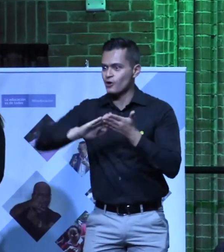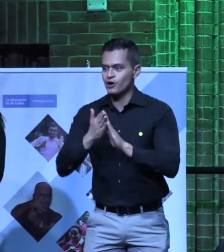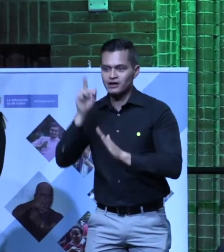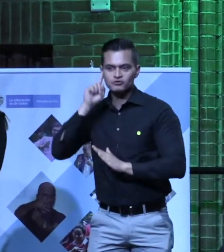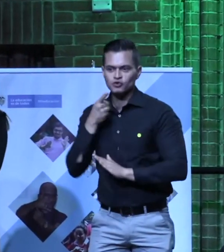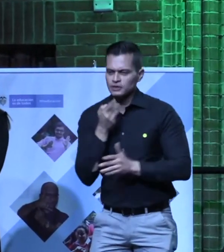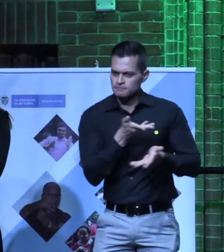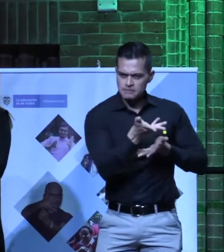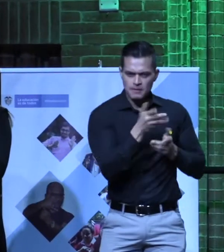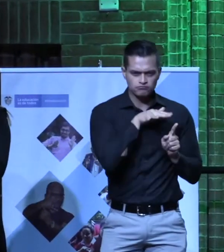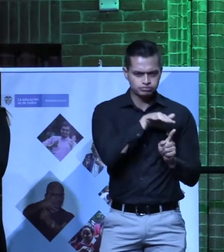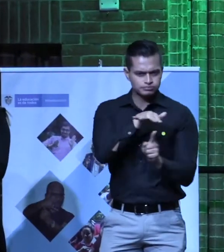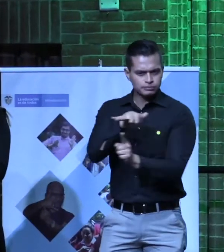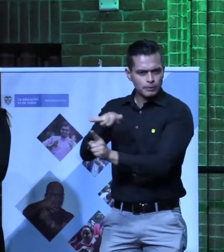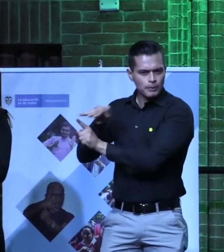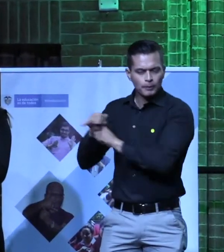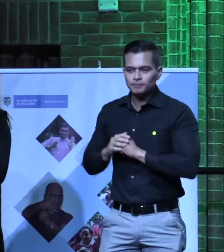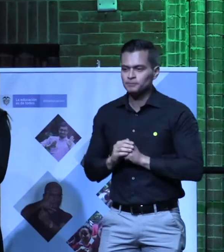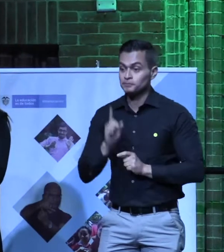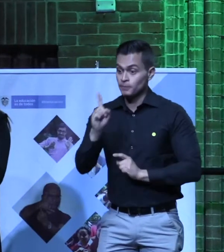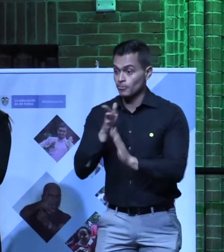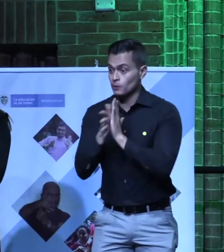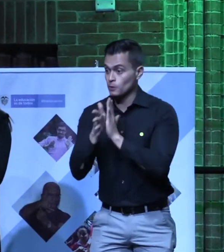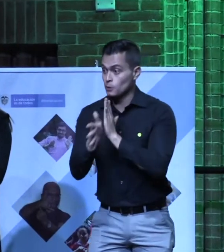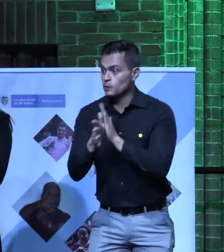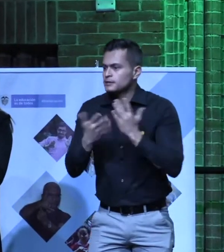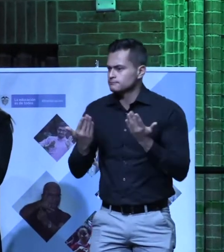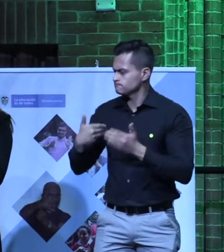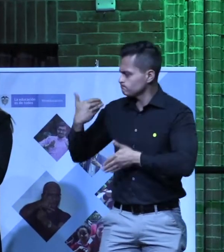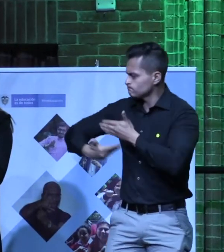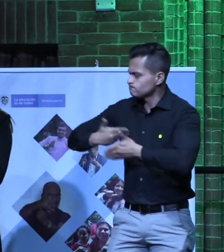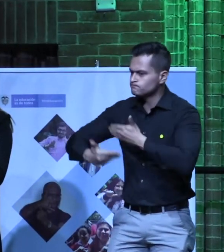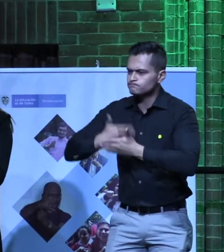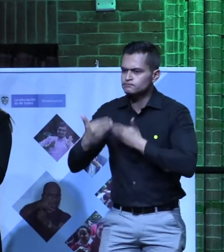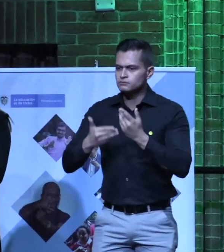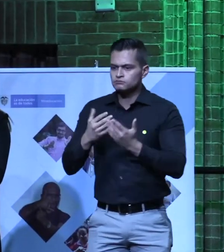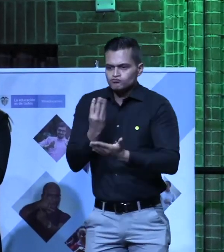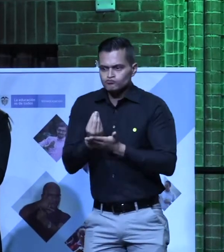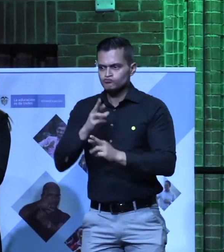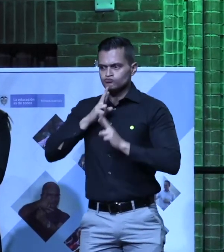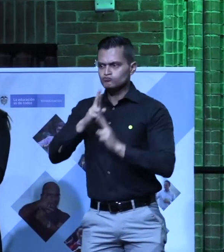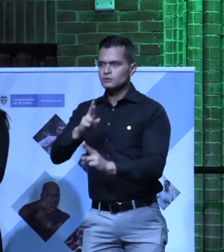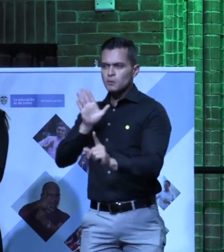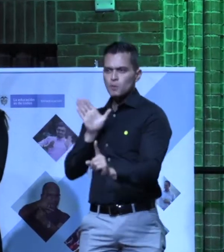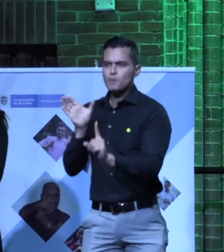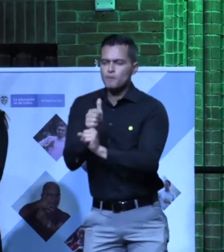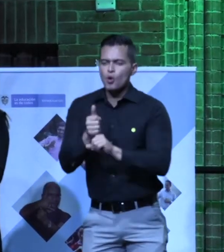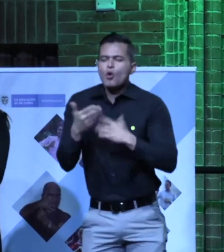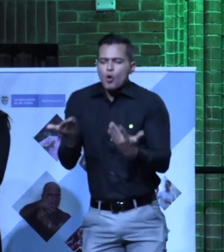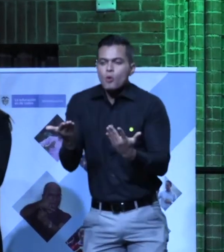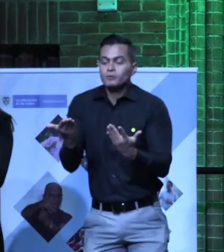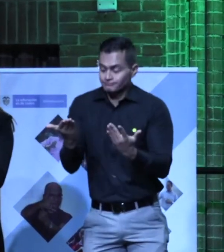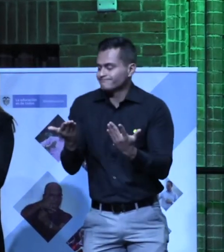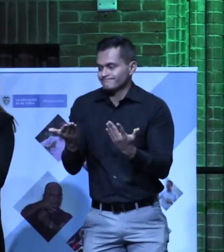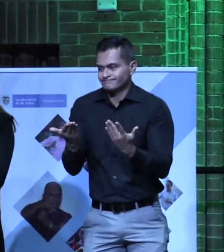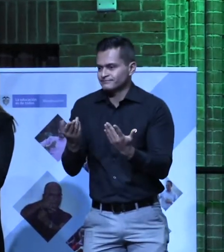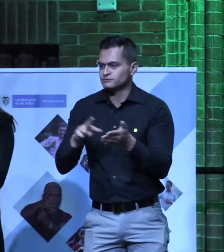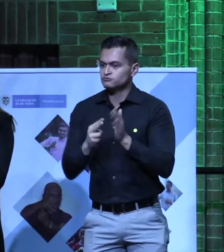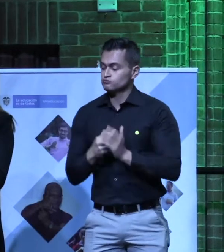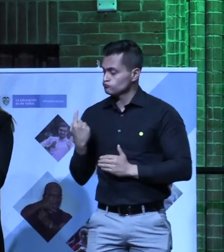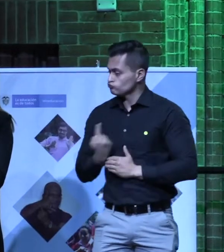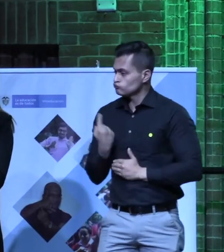Pero quiero destacar que ninguno de los resultados que alcanzamos durante este año hubiera sido posible sin el apoyo